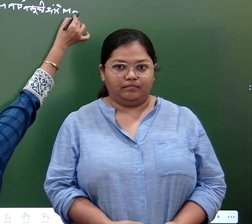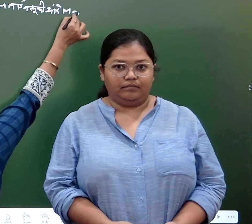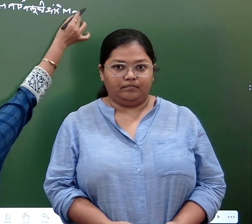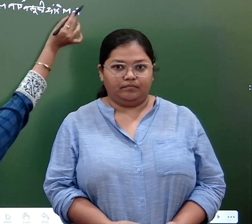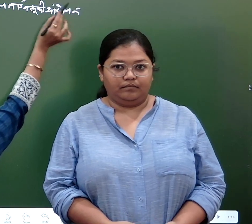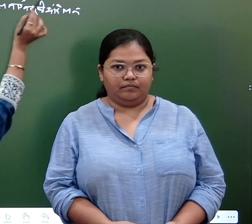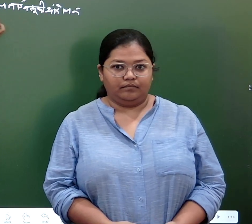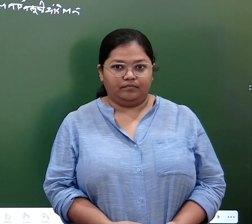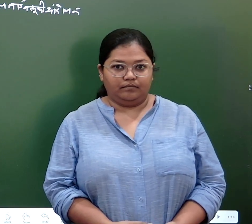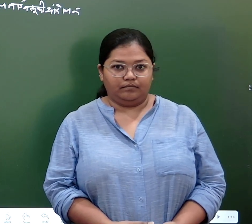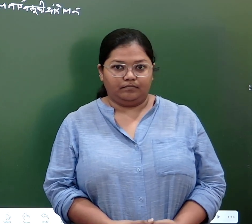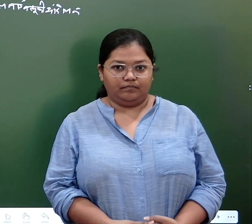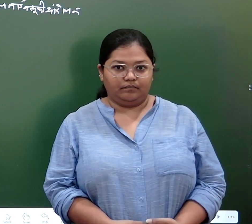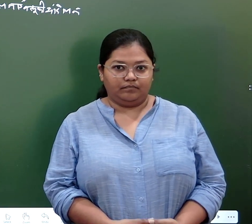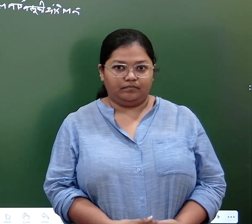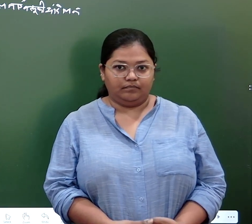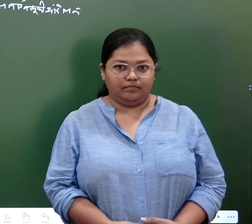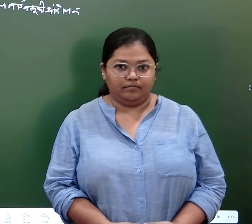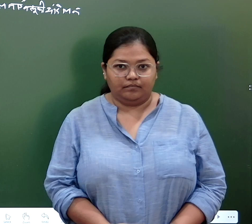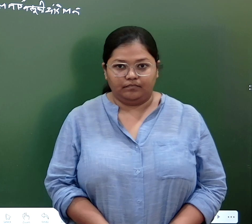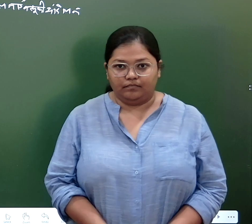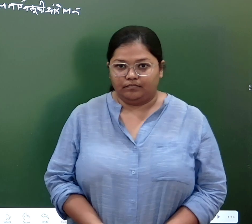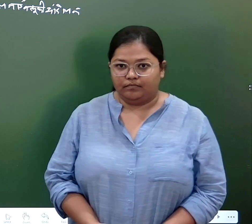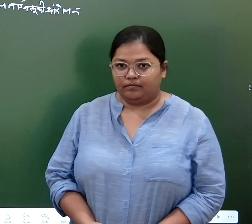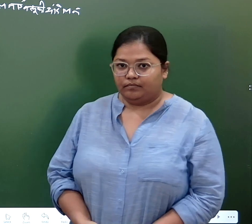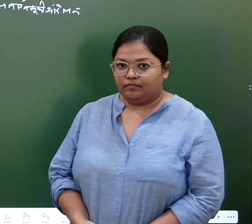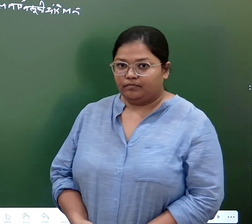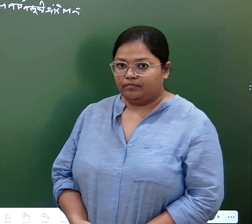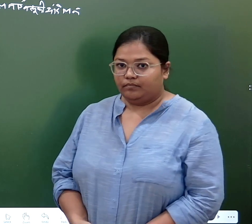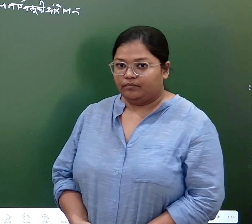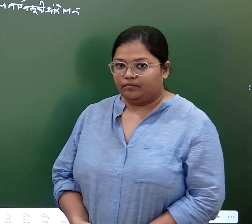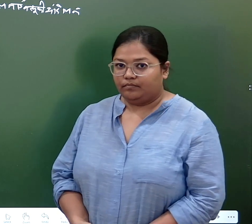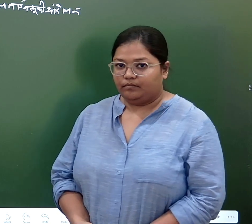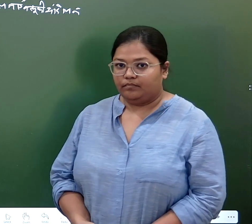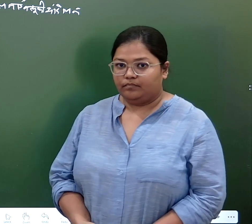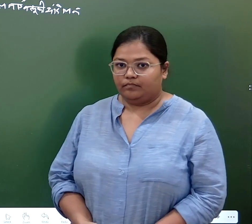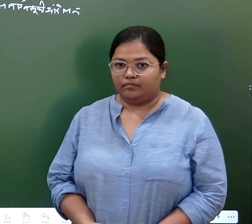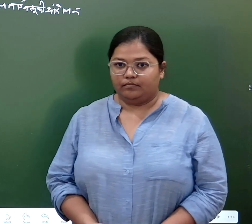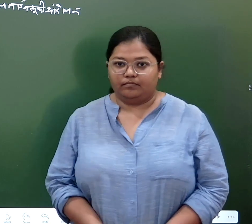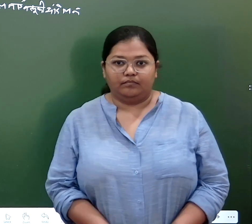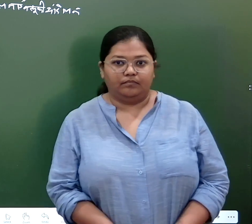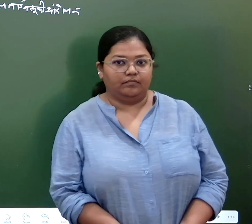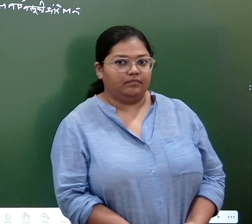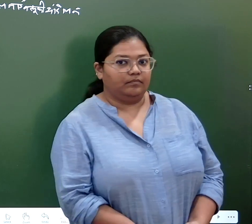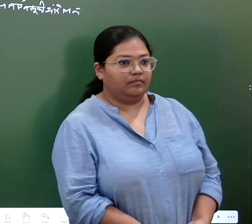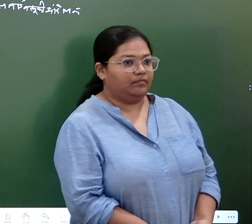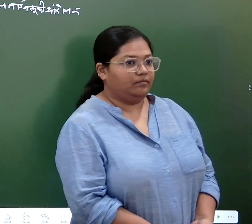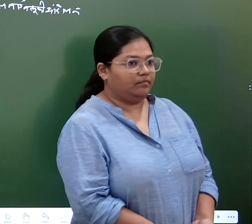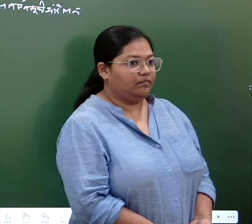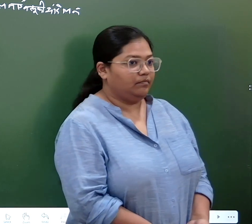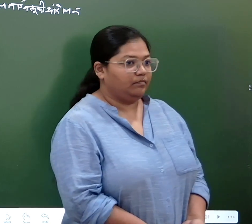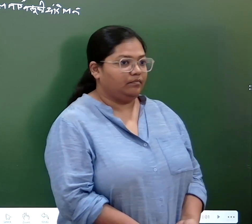पहले जो है हम लोग किसके बारे में पढ़ेंगे, भक्ति आंदोलन के बारे में पढ़ेंगे, किसके बारे में पढ़ेंगे,